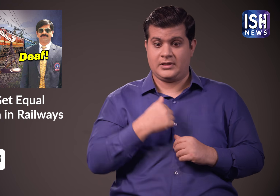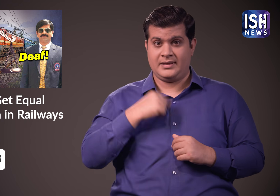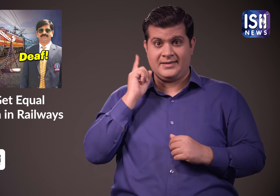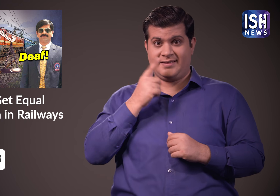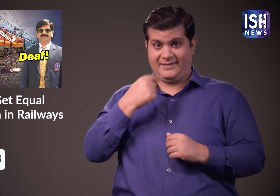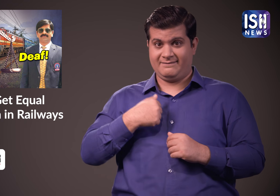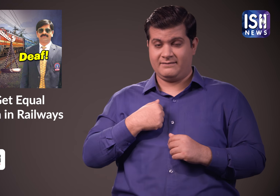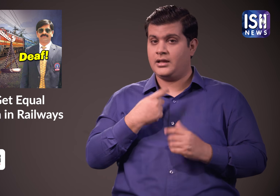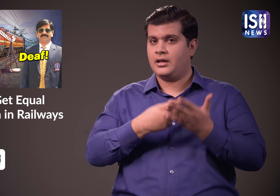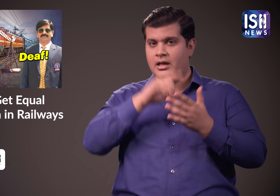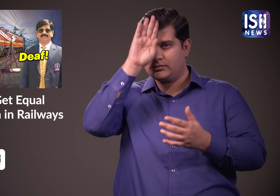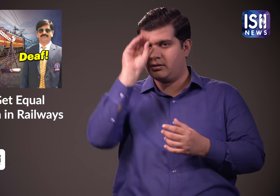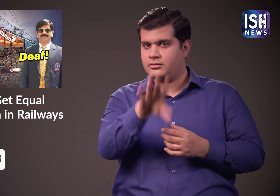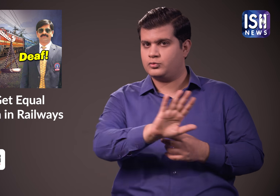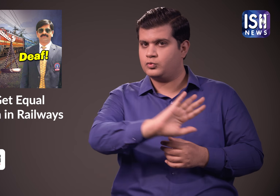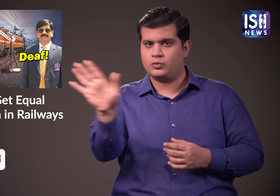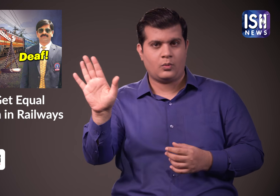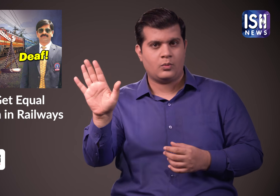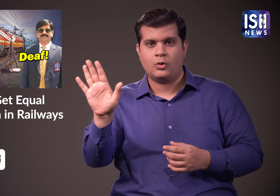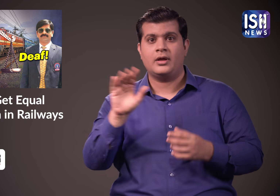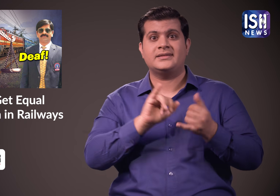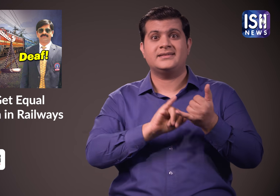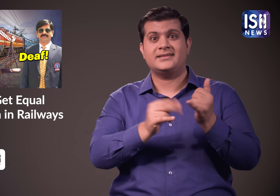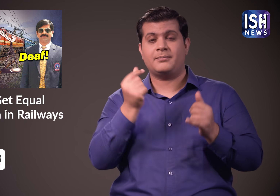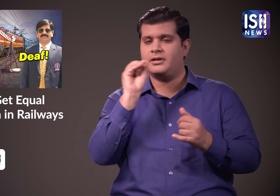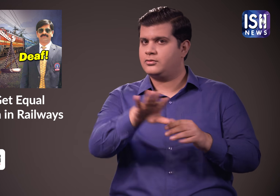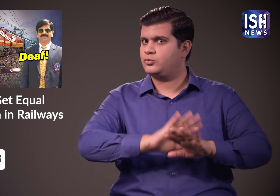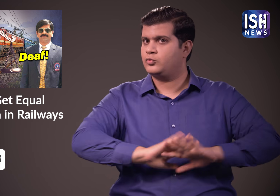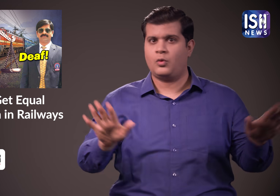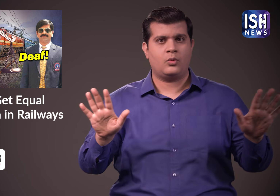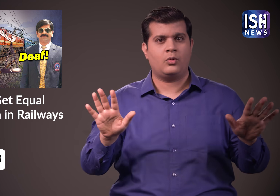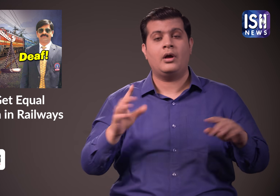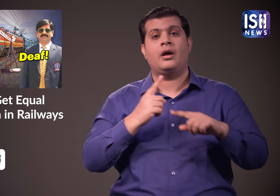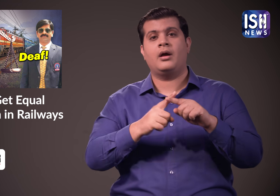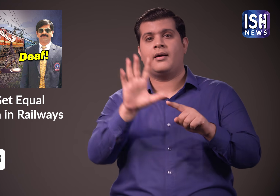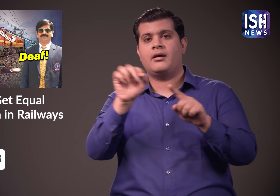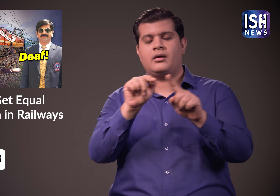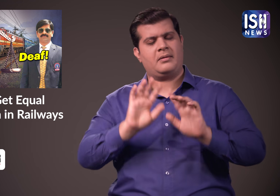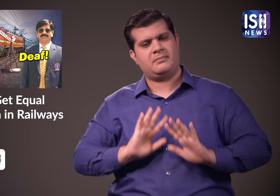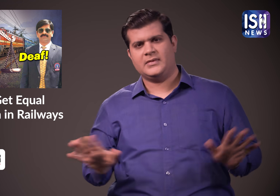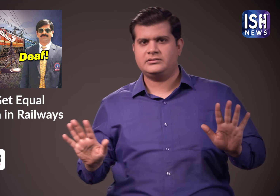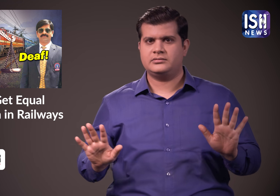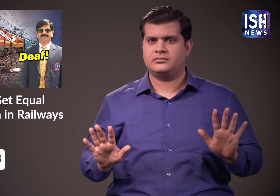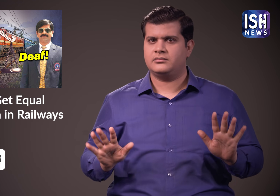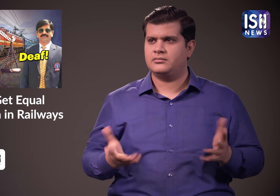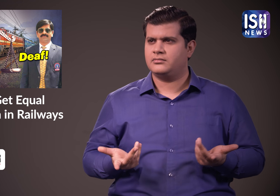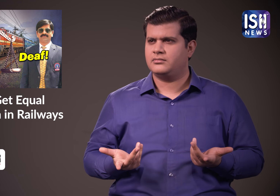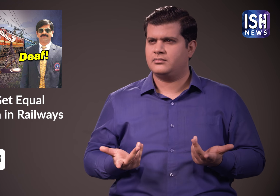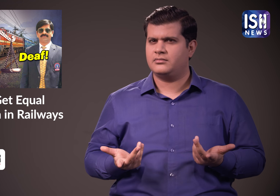जबकि डेफ राजदानी और शताबदी में रियायत के पात्रन नहीं है और उन्हें अन्य ट्रेनों में केवल 50%